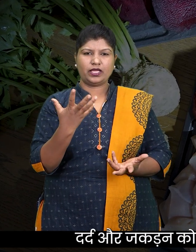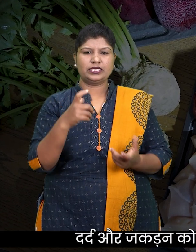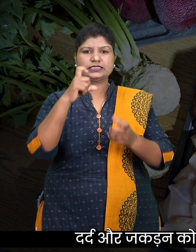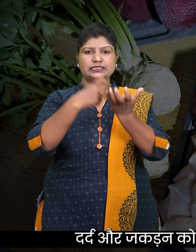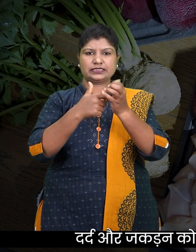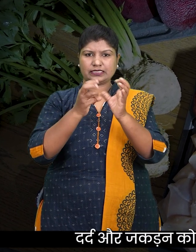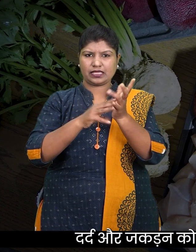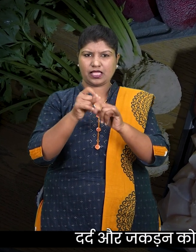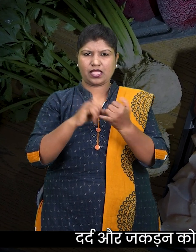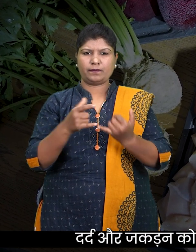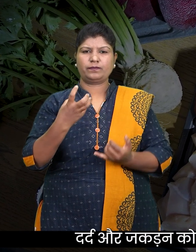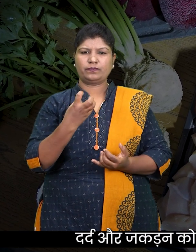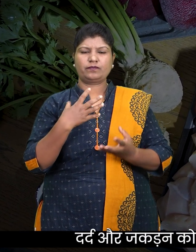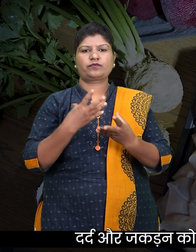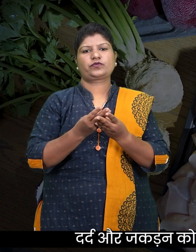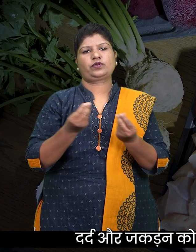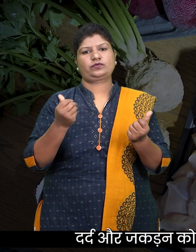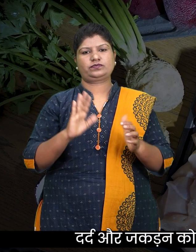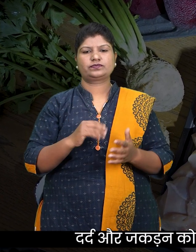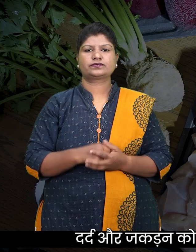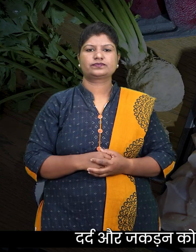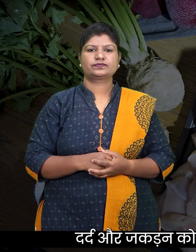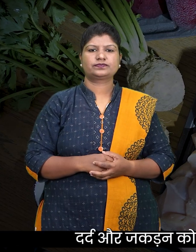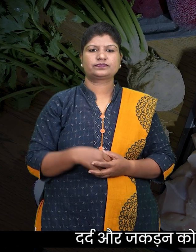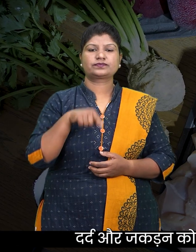दर्द और जकड़न को राहत देता है।